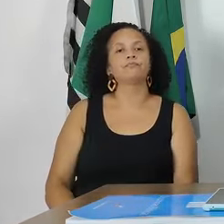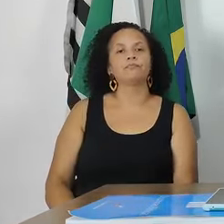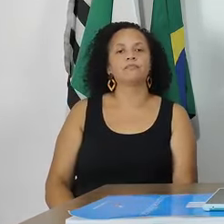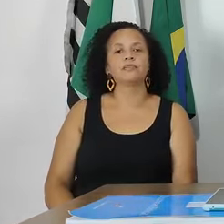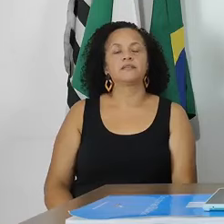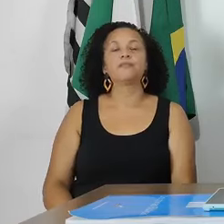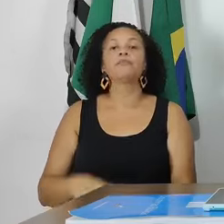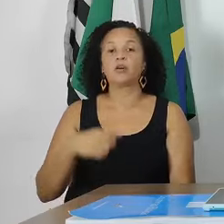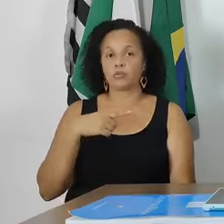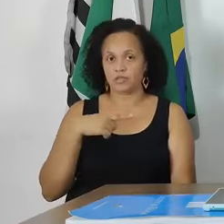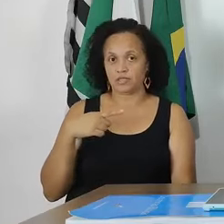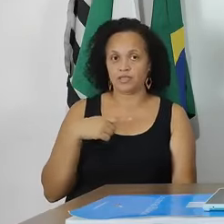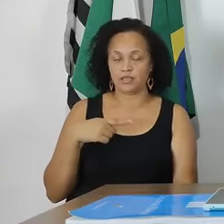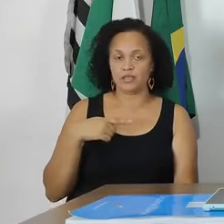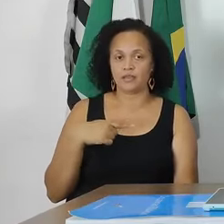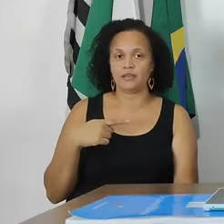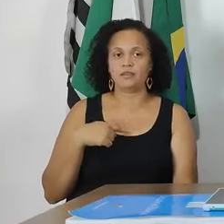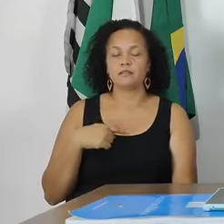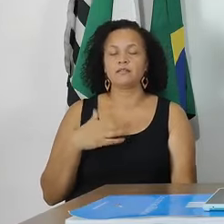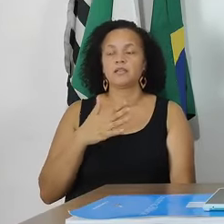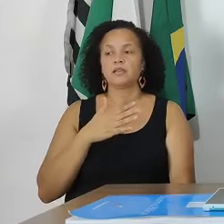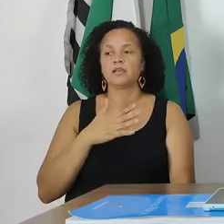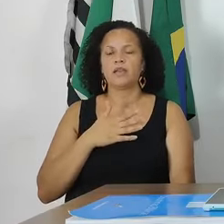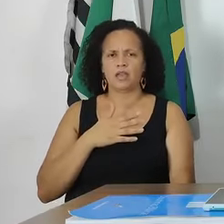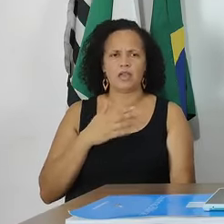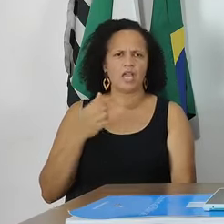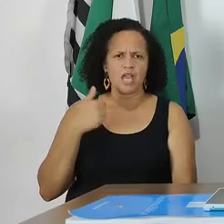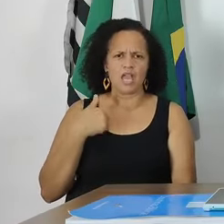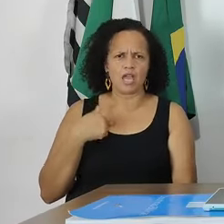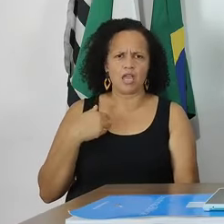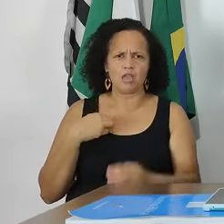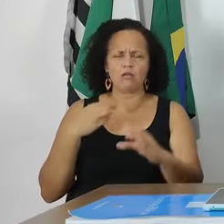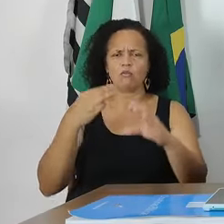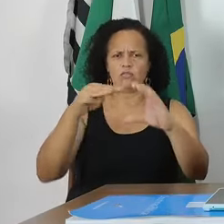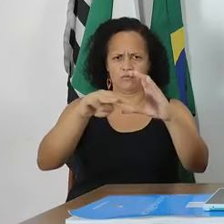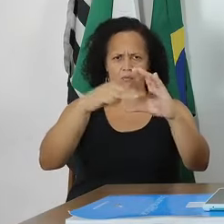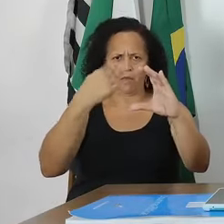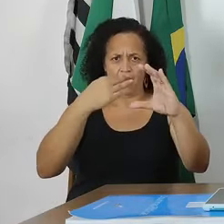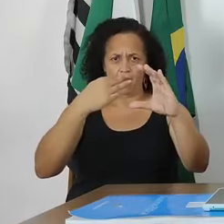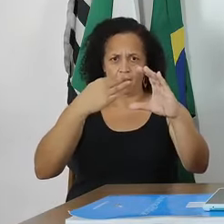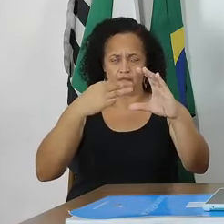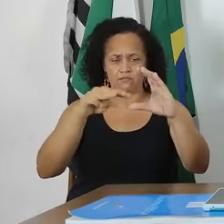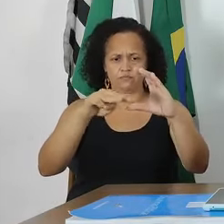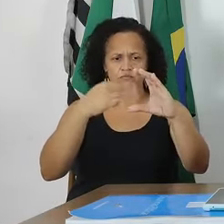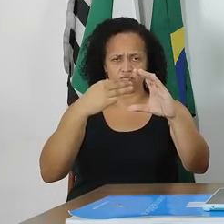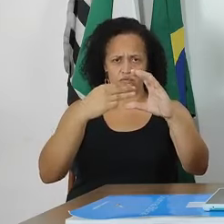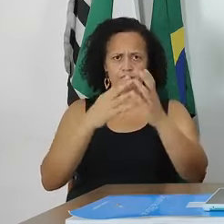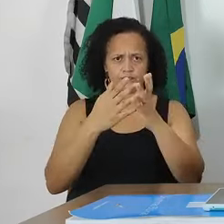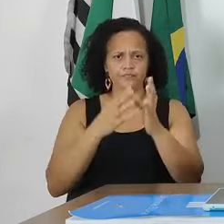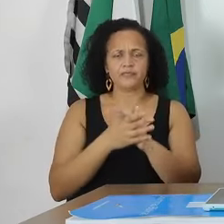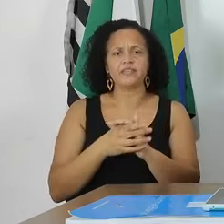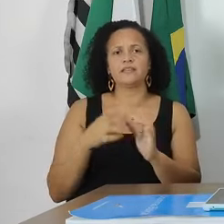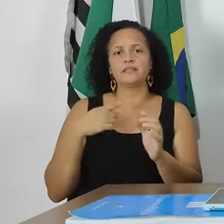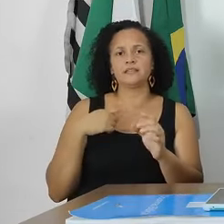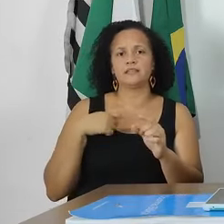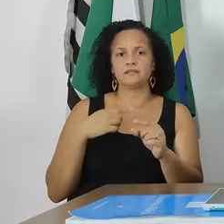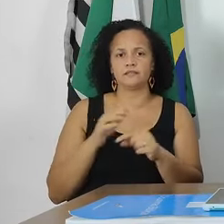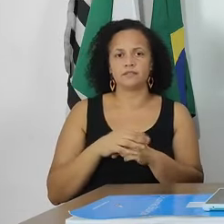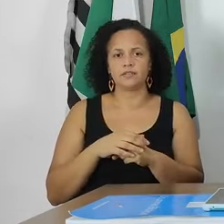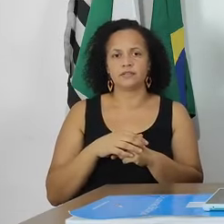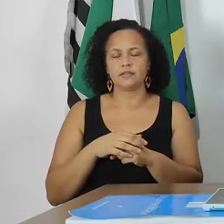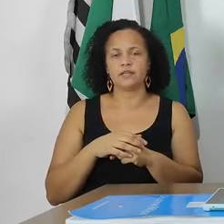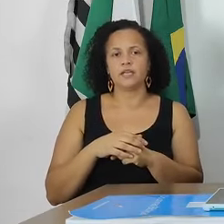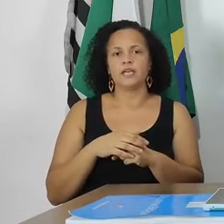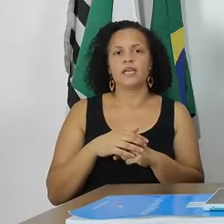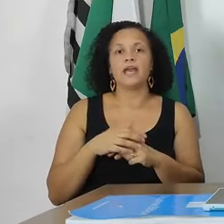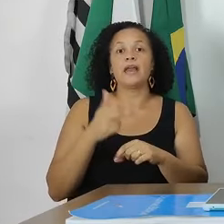uma irmã, né? Uma irmã muito amiga minha. Então, eu até falei com ela na hora. Eu falei, amiga, eu vou ministrar